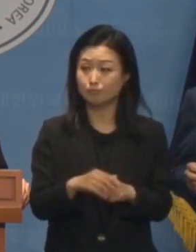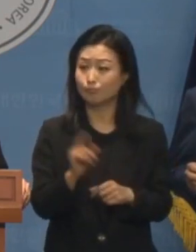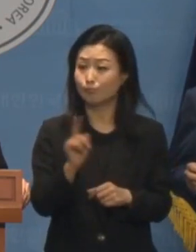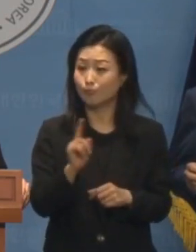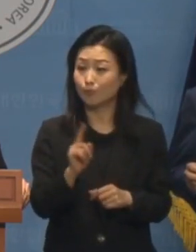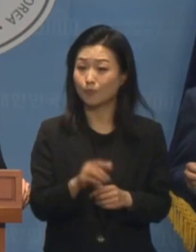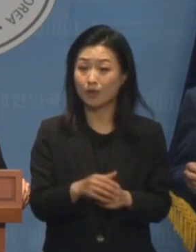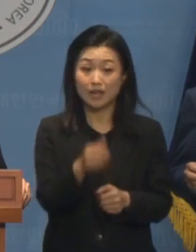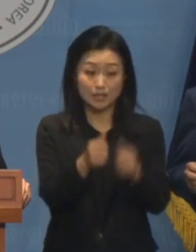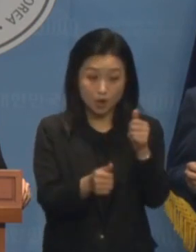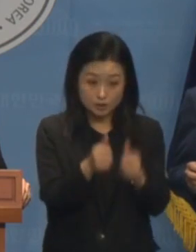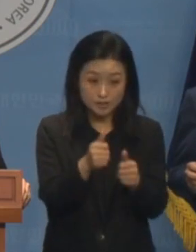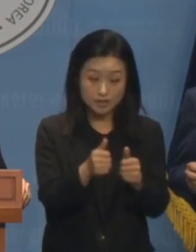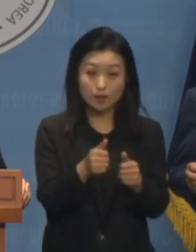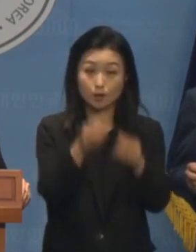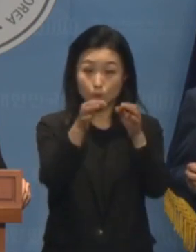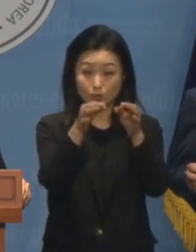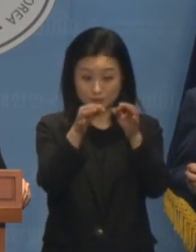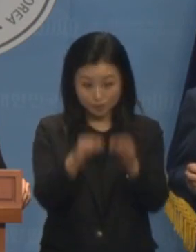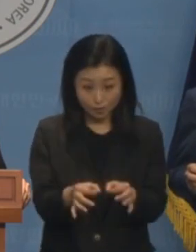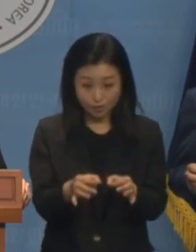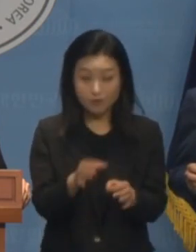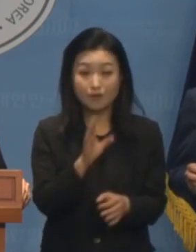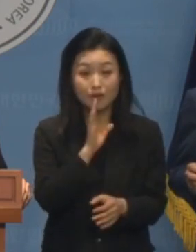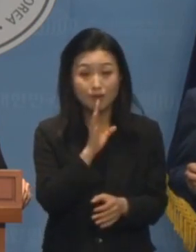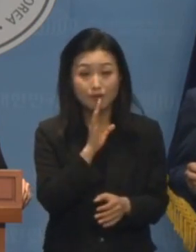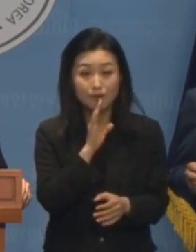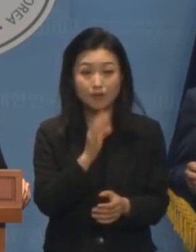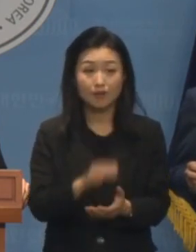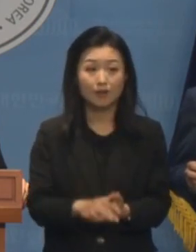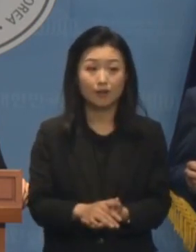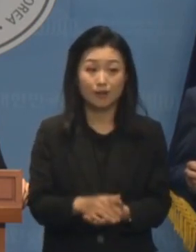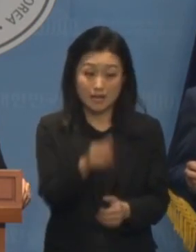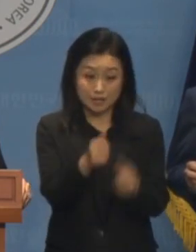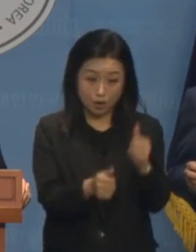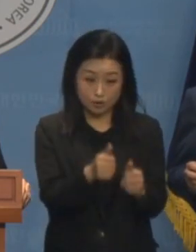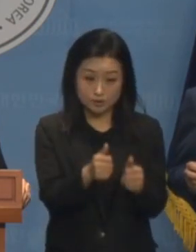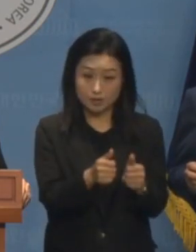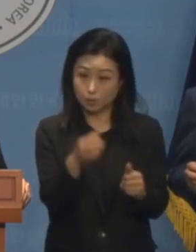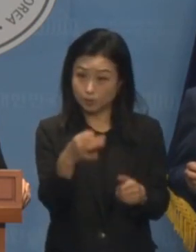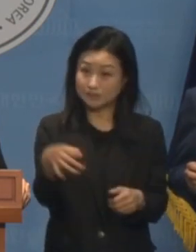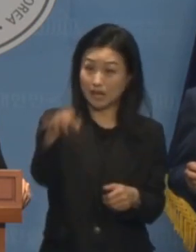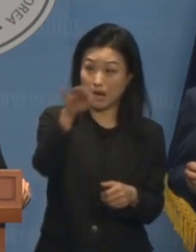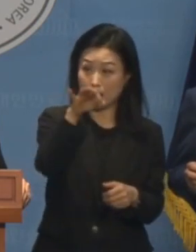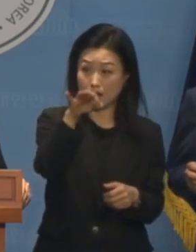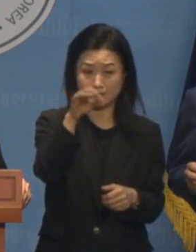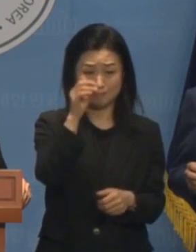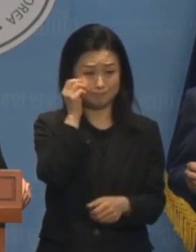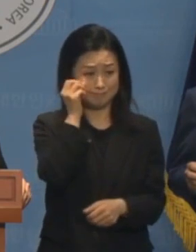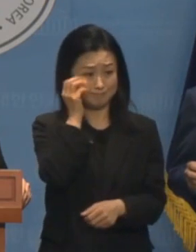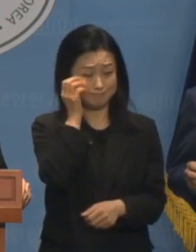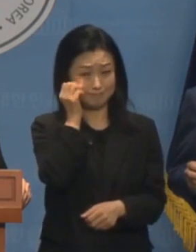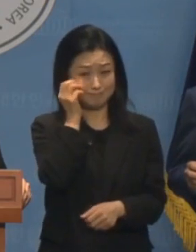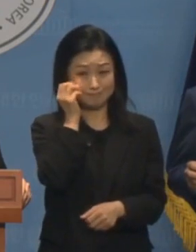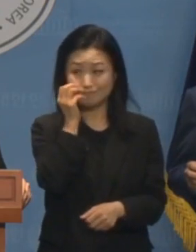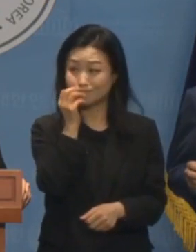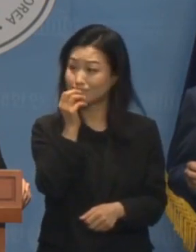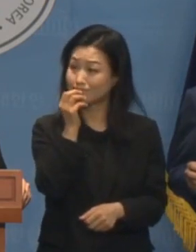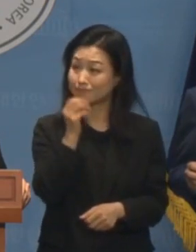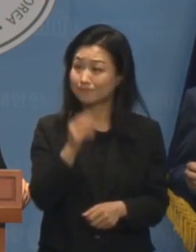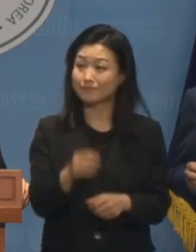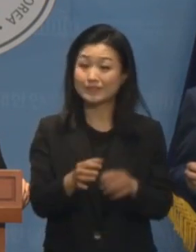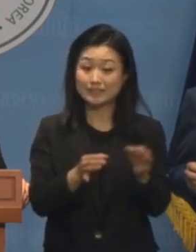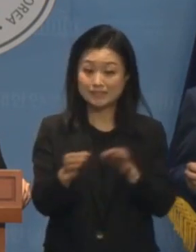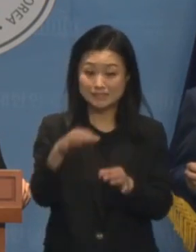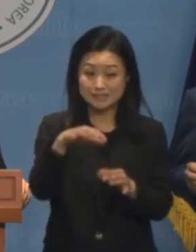시장이라면 경쟁을 하면 가격은 떨어져야 됩니다. 경쟁을 하는데도 가격이 대폭 인상된다. 이것은